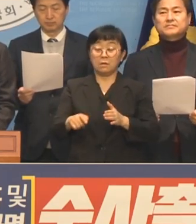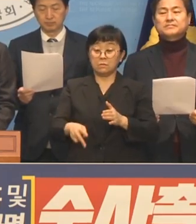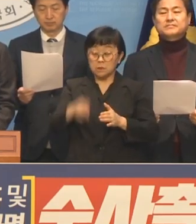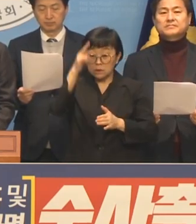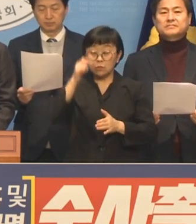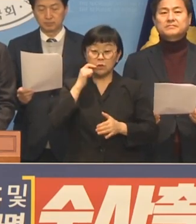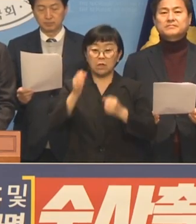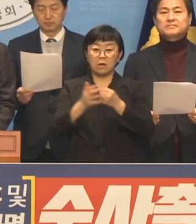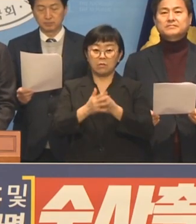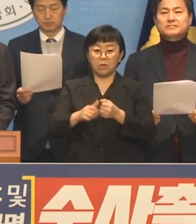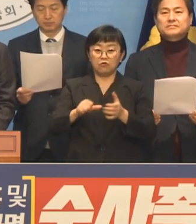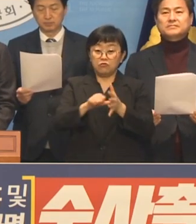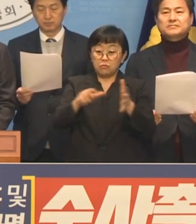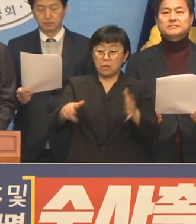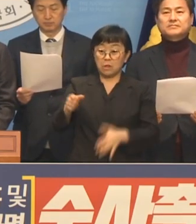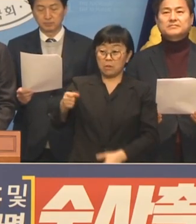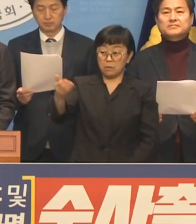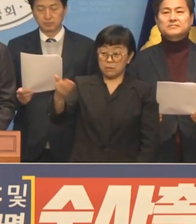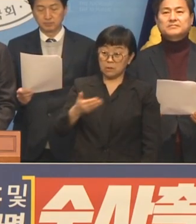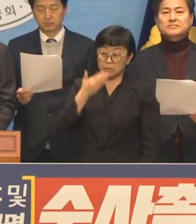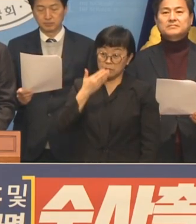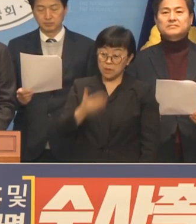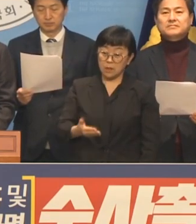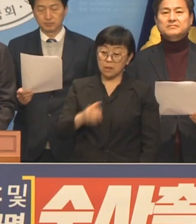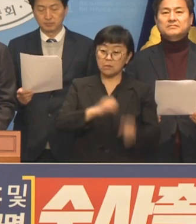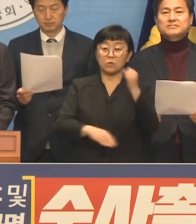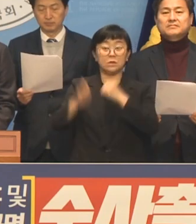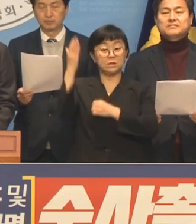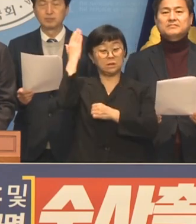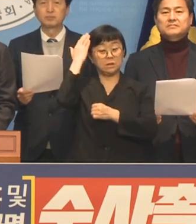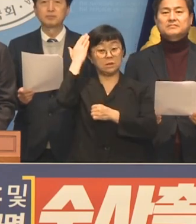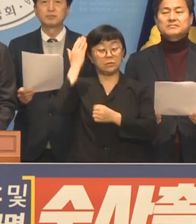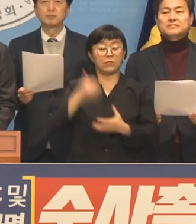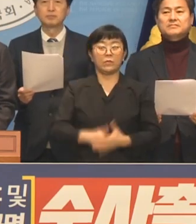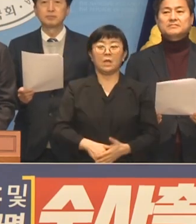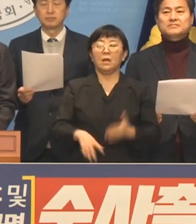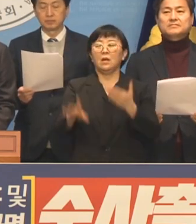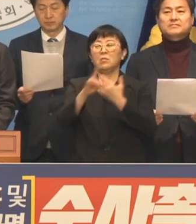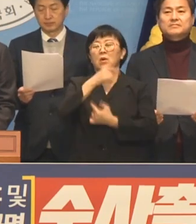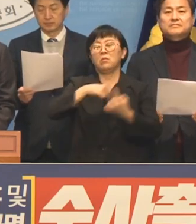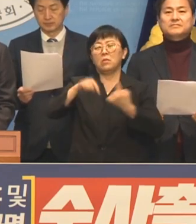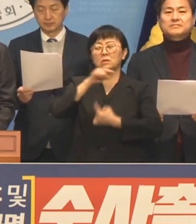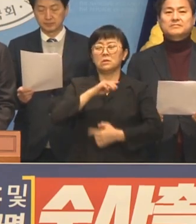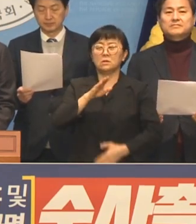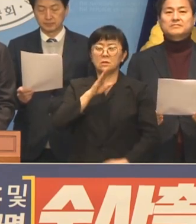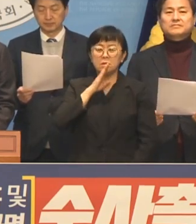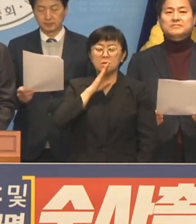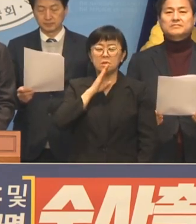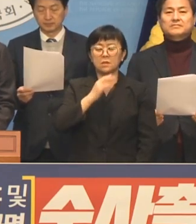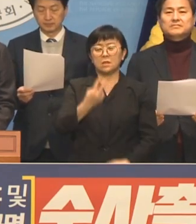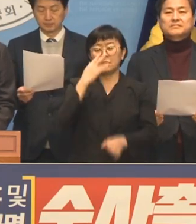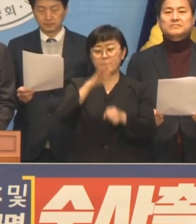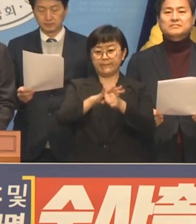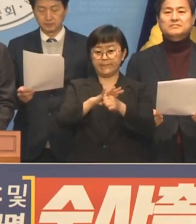못하면 명품백을 받는다는 게 상식입니까? 변명마저도 참으로